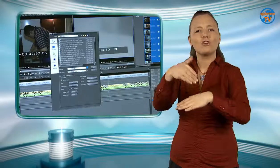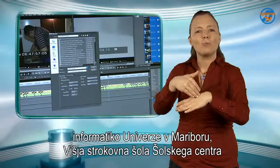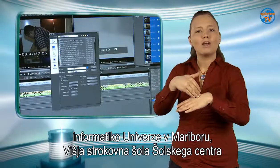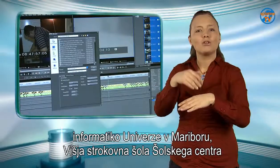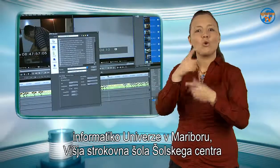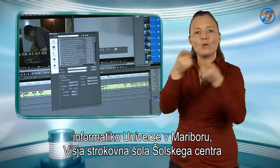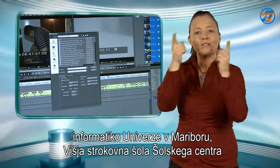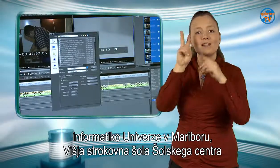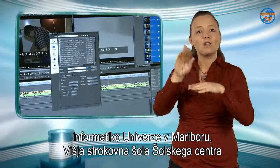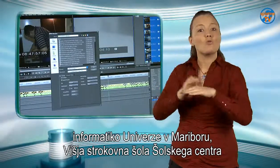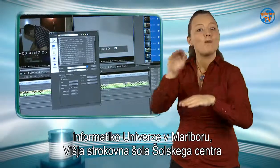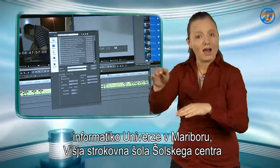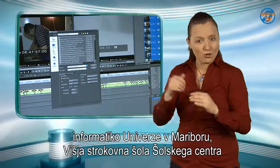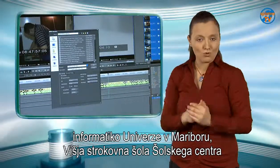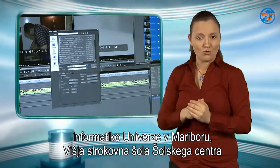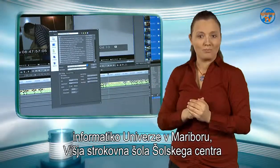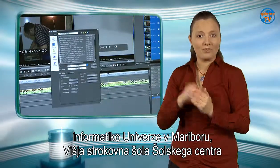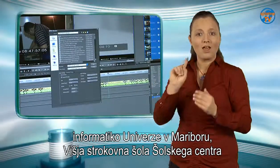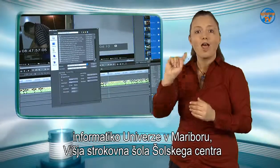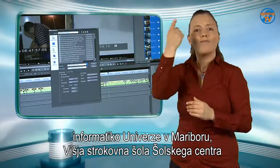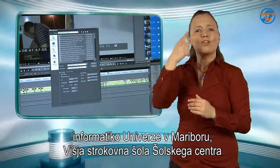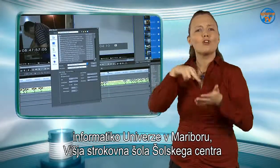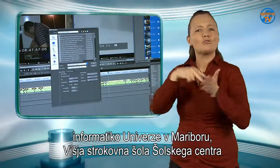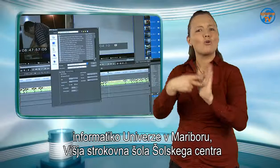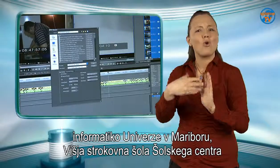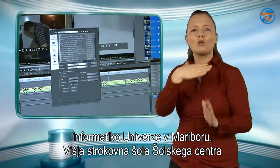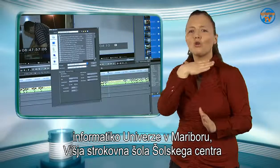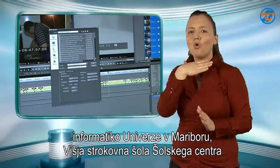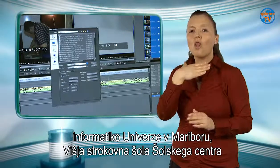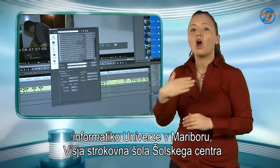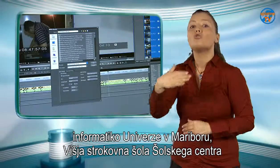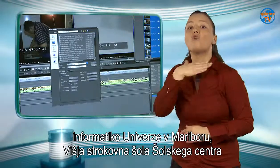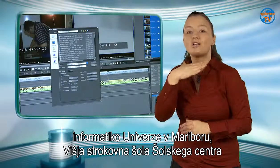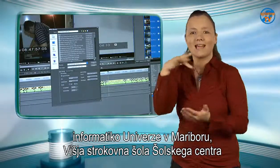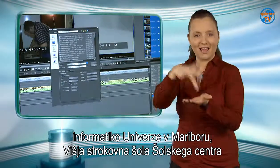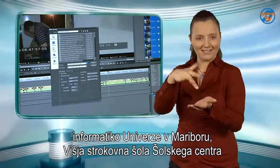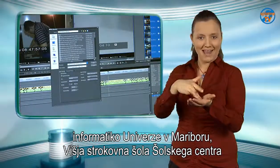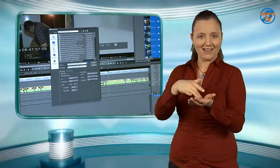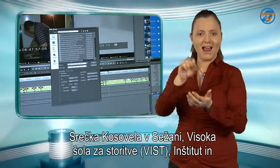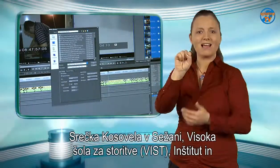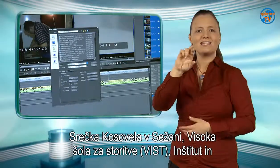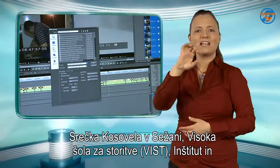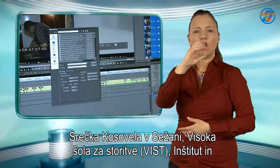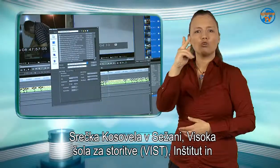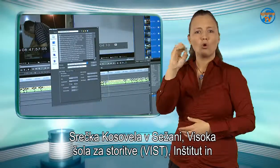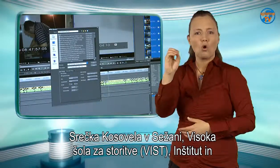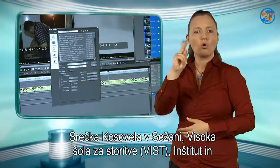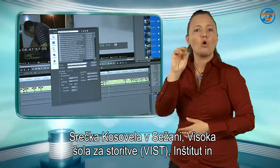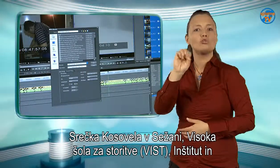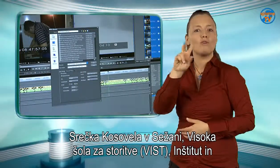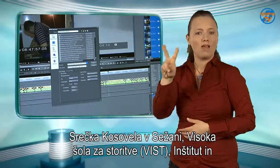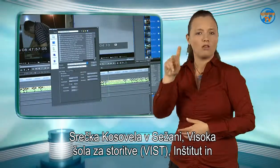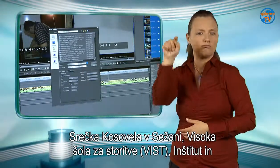v Mariboru, Višja strokovna šola Šolskega centra Srečka Kosovela v Sežani, Visoka šola za